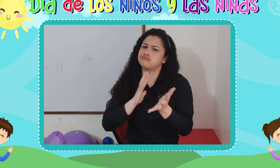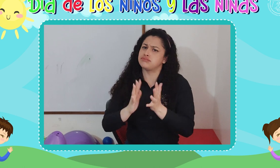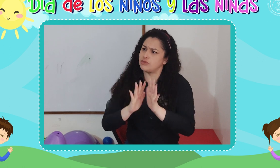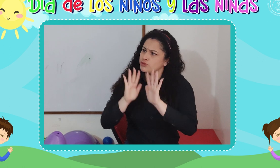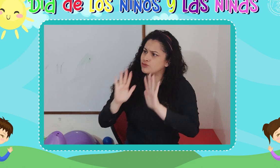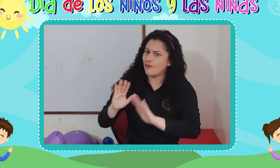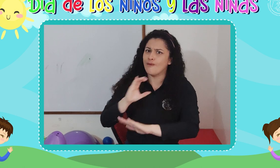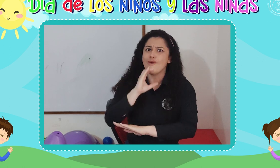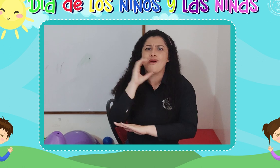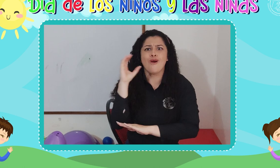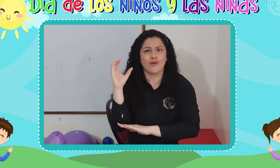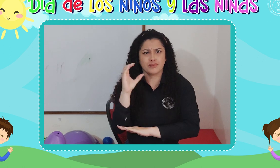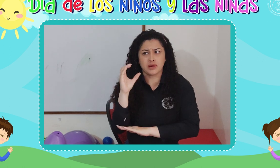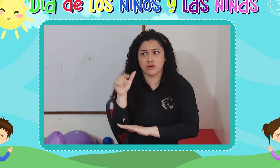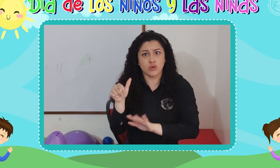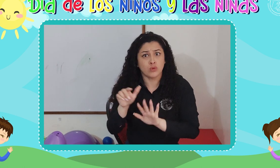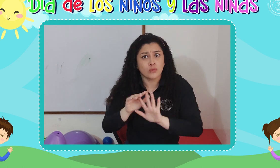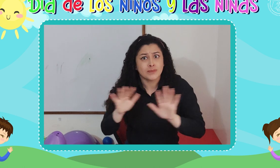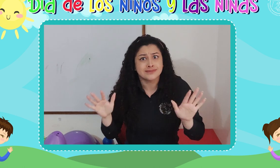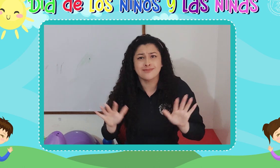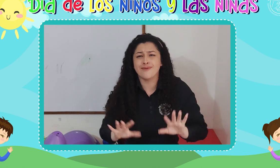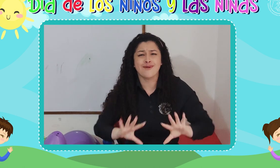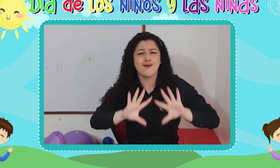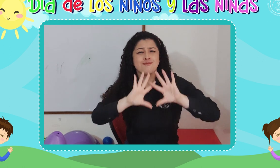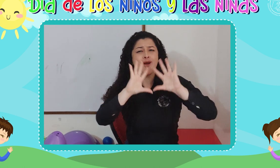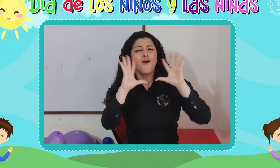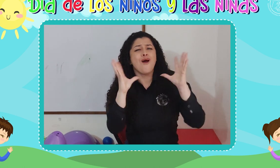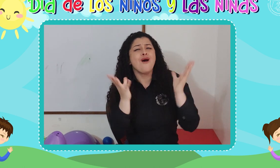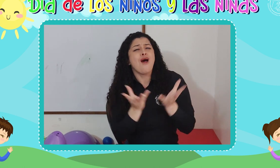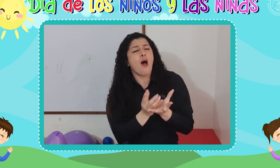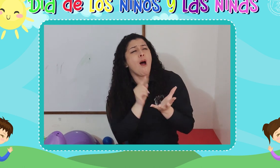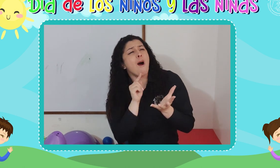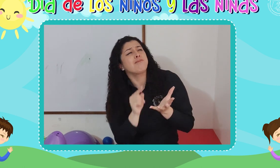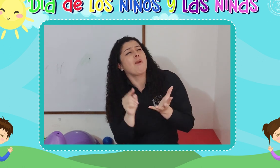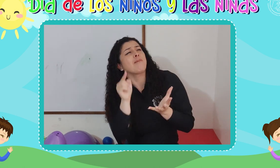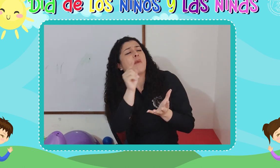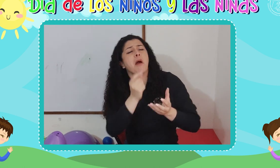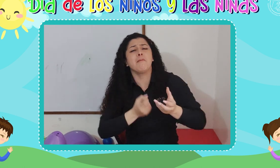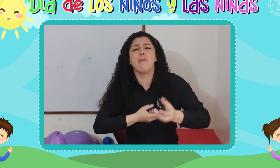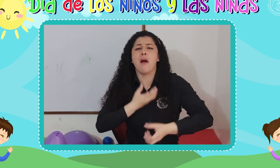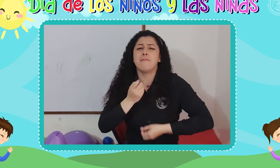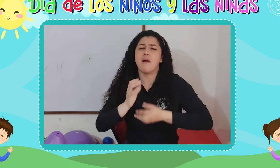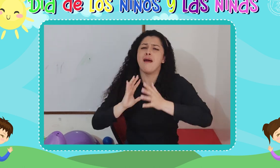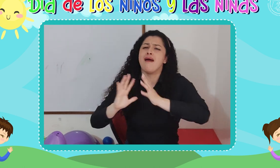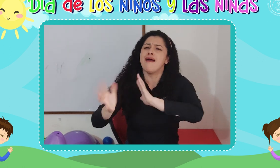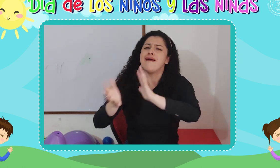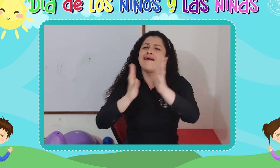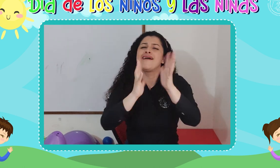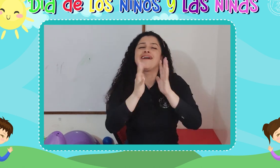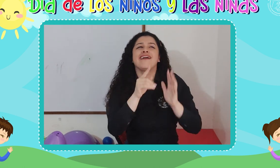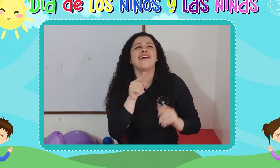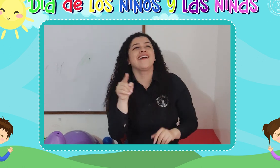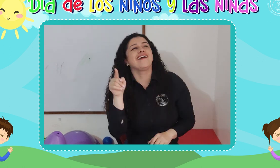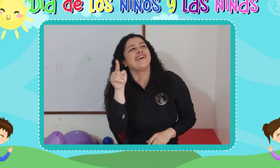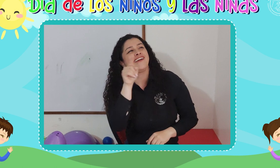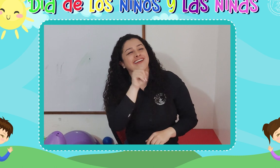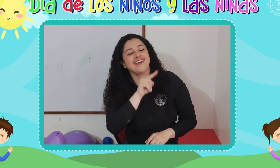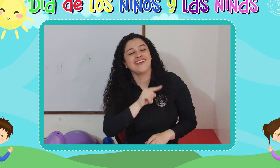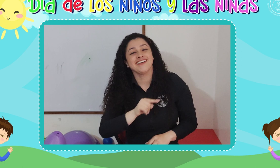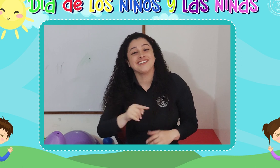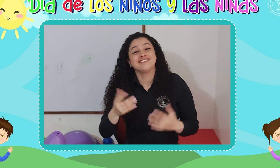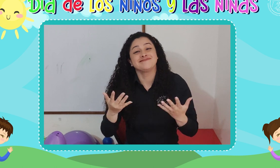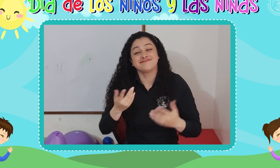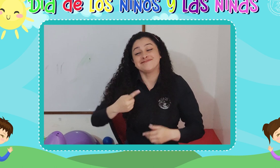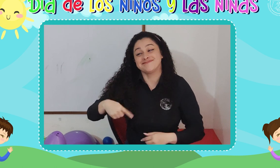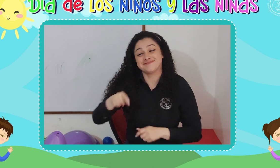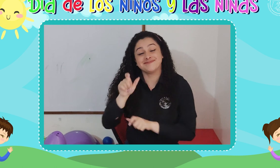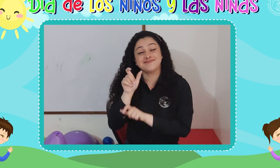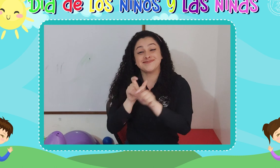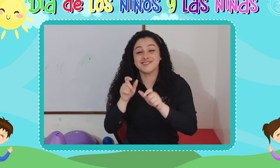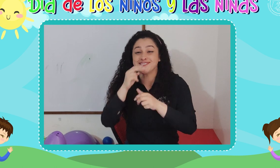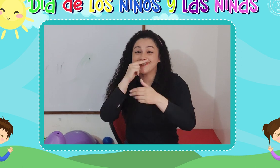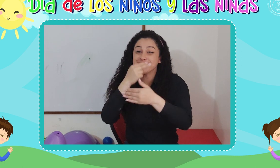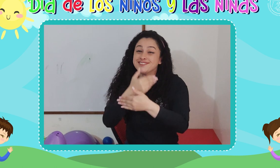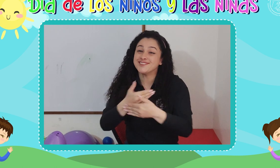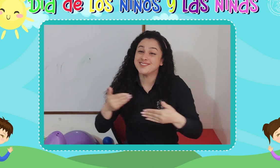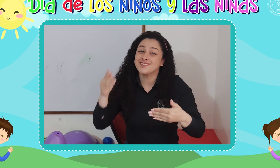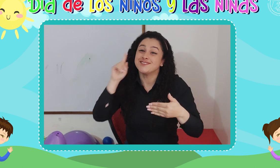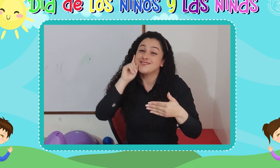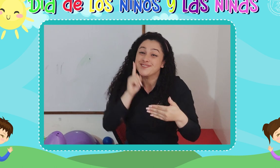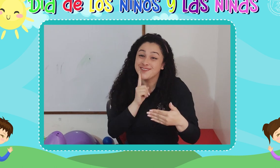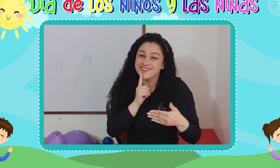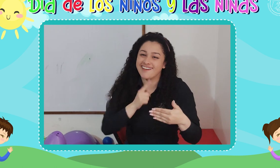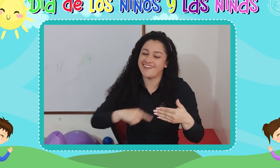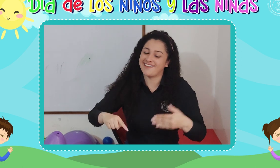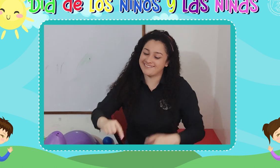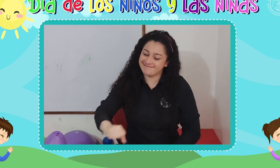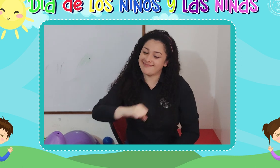al igual que los niños sordos en todo el mundo. Es un derecho lingüístico de las niñas y